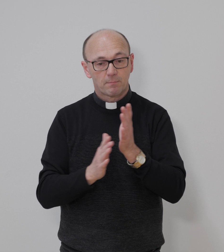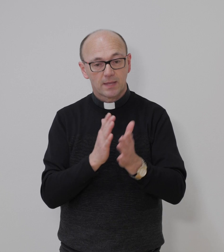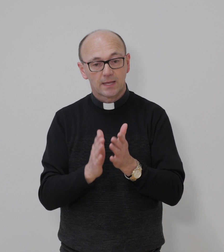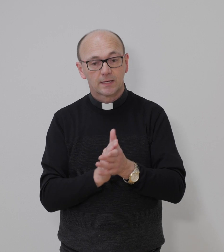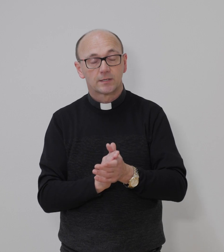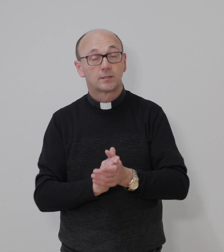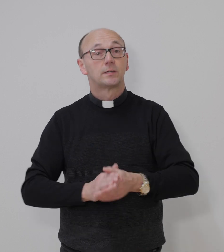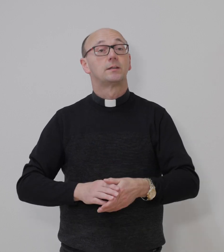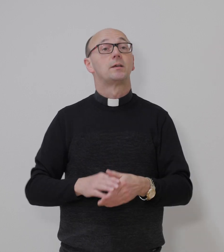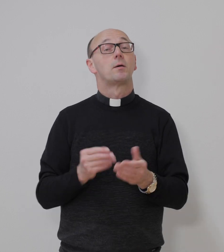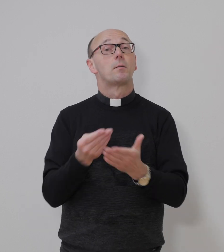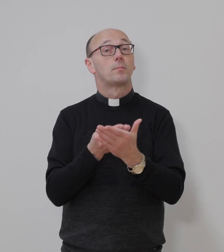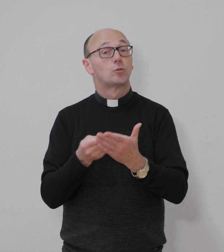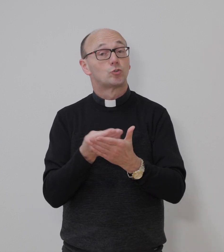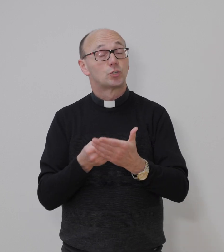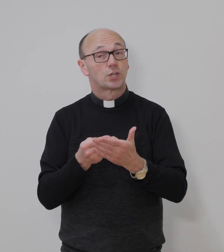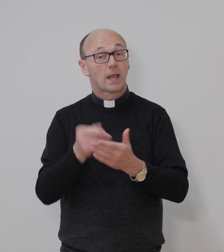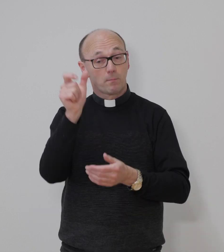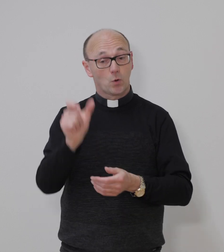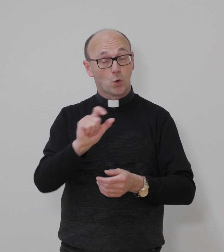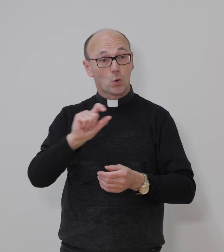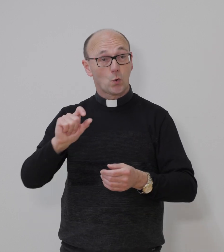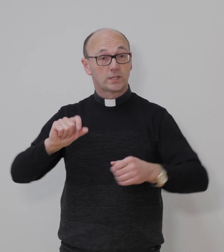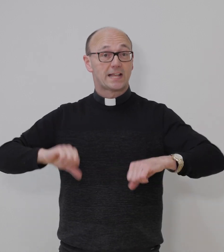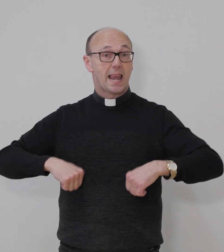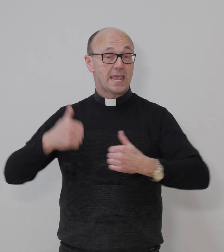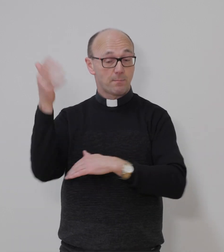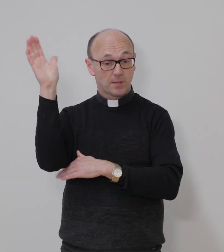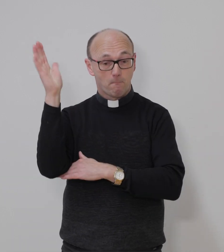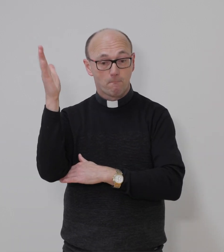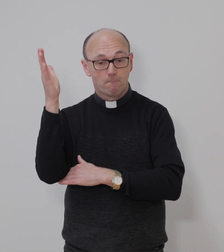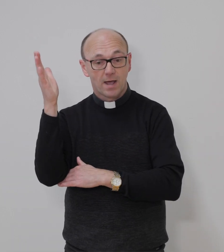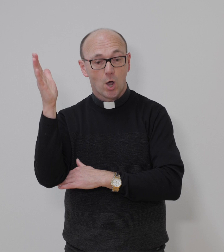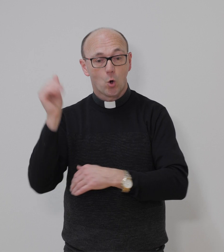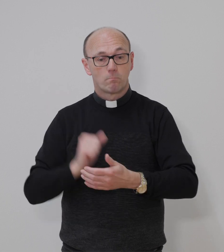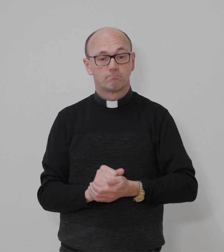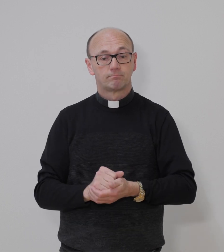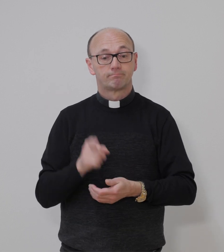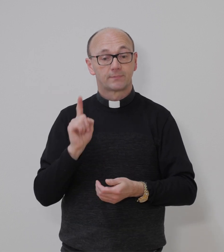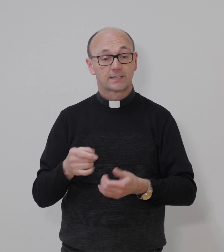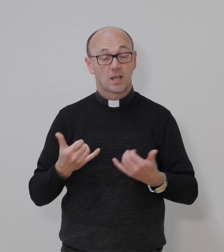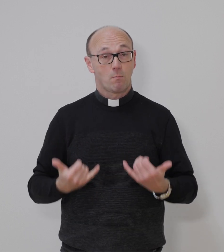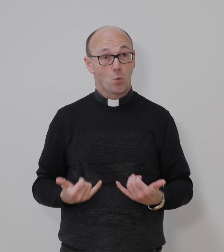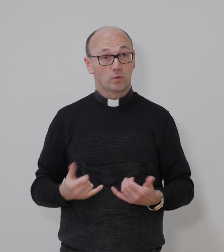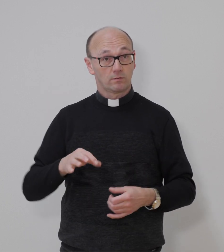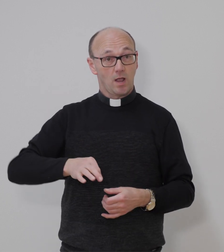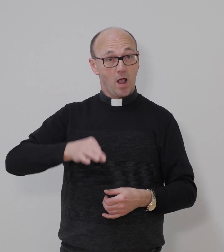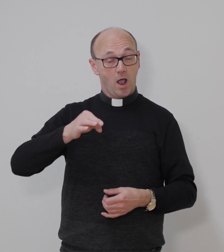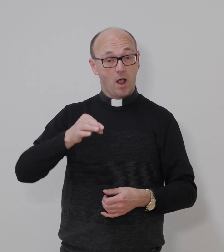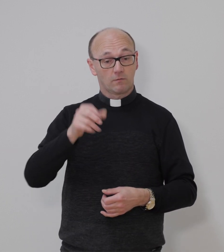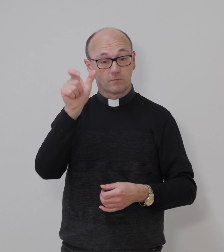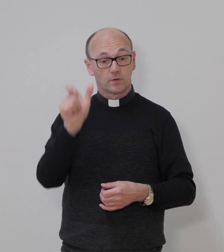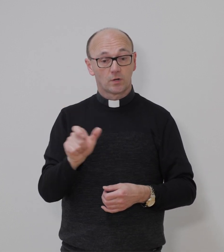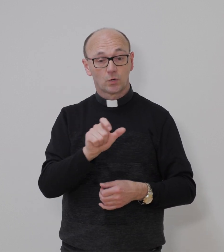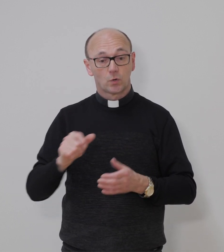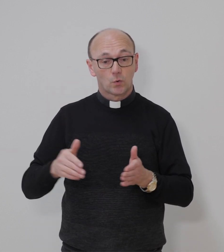Lebens besingt, beginnen wir ganz bewusst den Leidensweg Jesu hier am Kreuz, das der bekannte Bildhauer und Krippenbauer